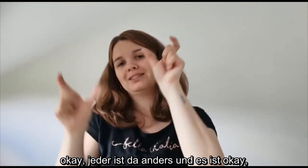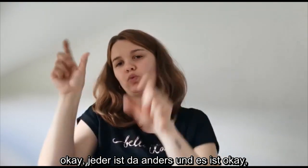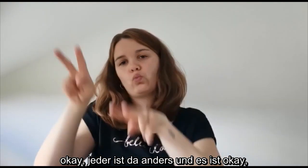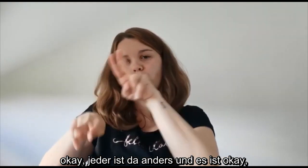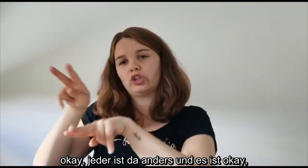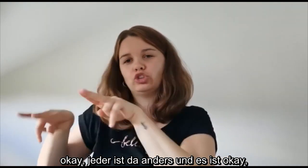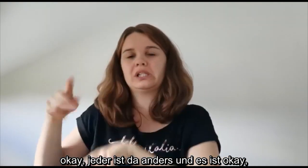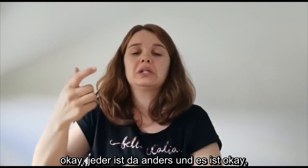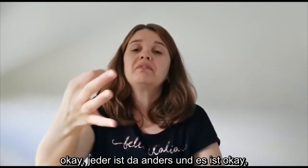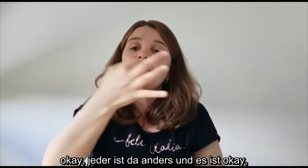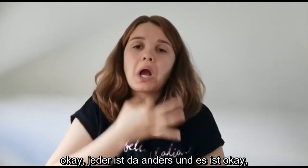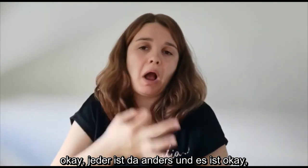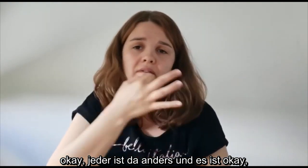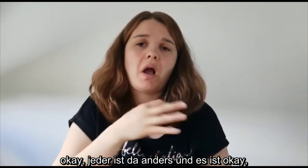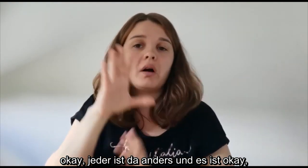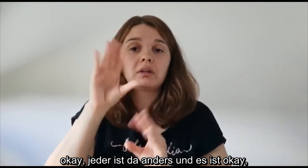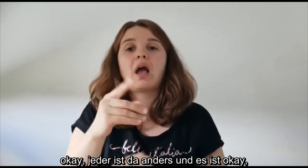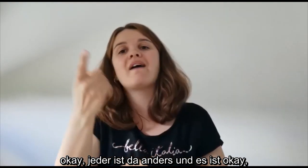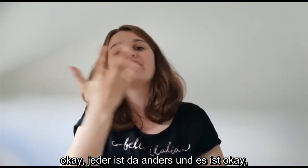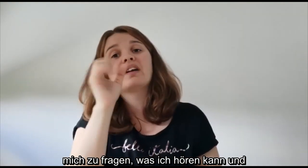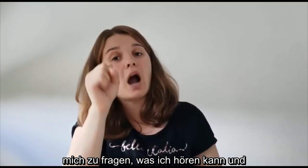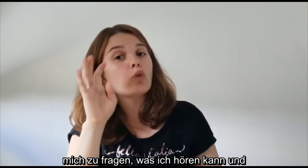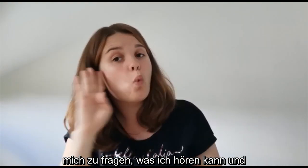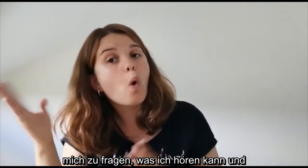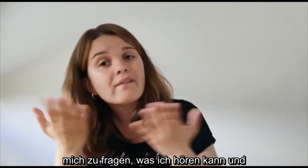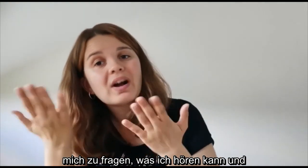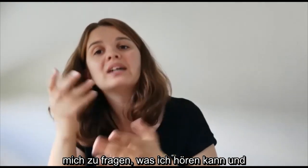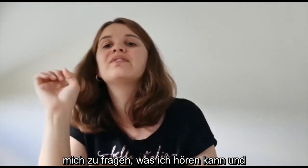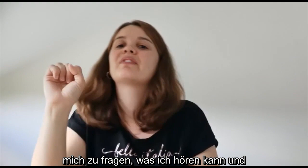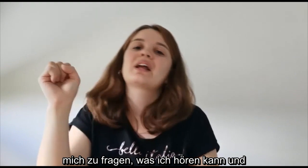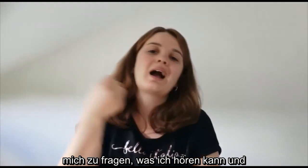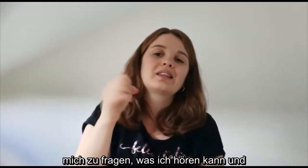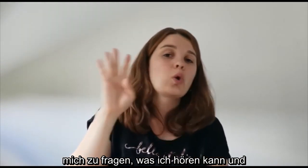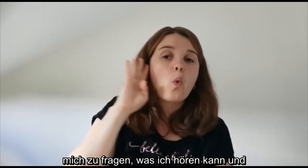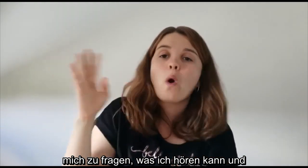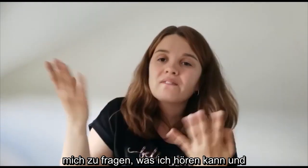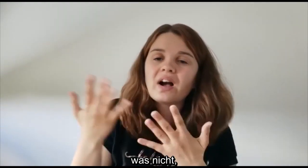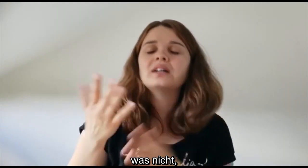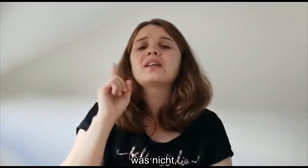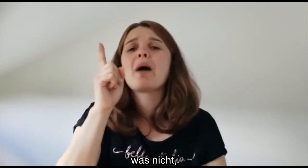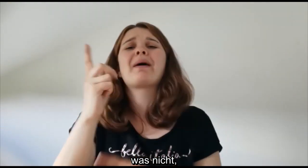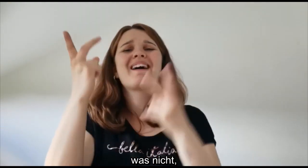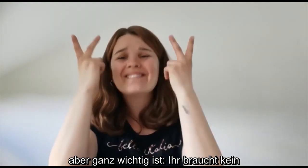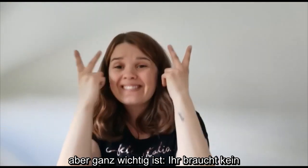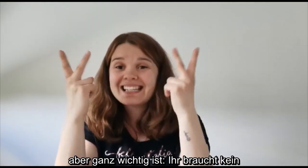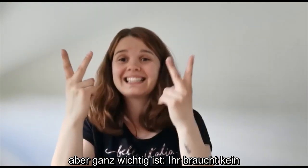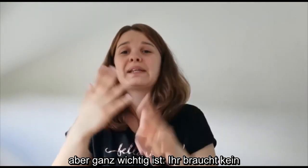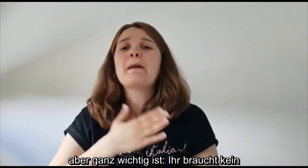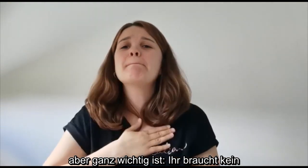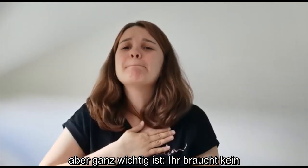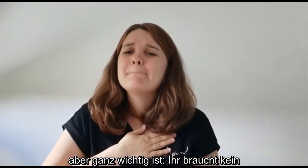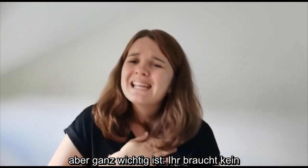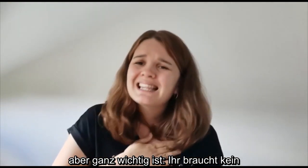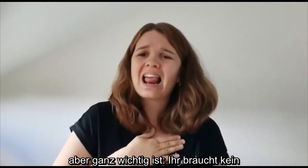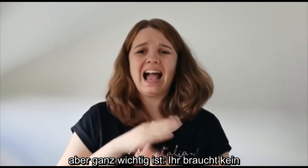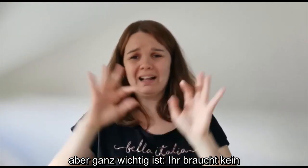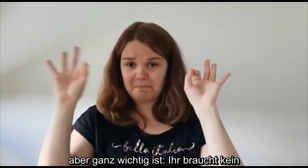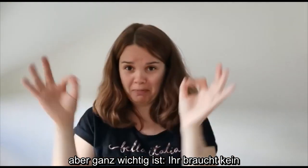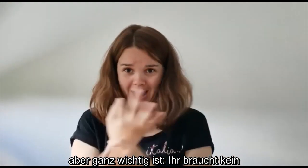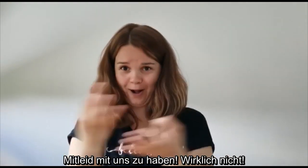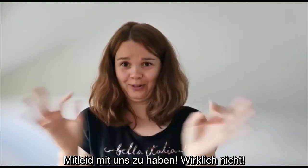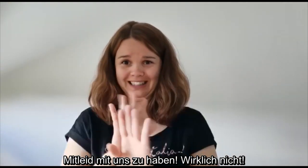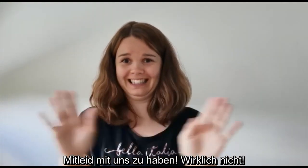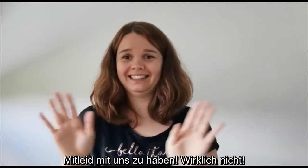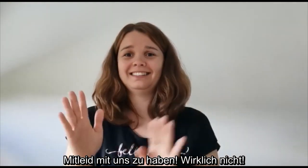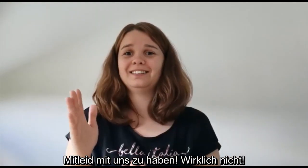das ist ja okay Jeder ist da anders Und es ist okay mich zu fragen Was ich hören kann und was nicht Aber ganz wichtig ist Ihr